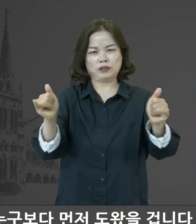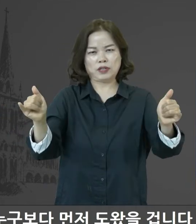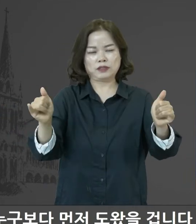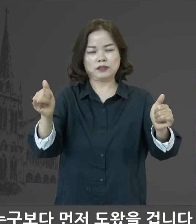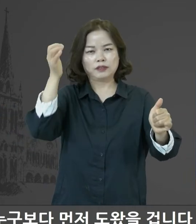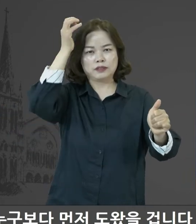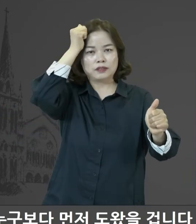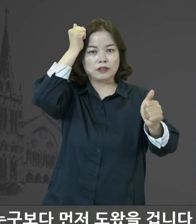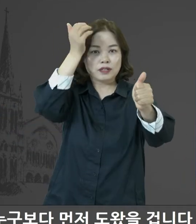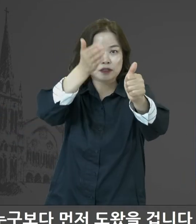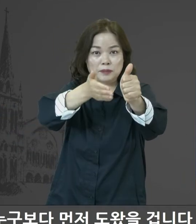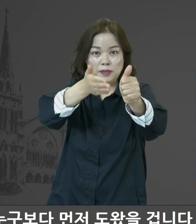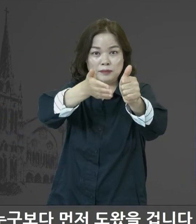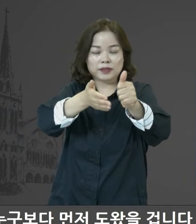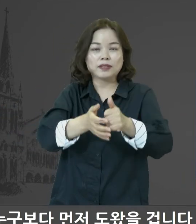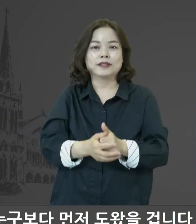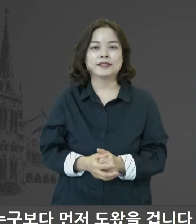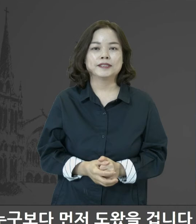사실을 기억하십시오.